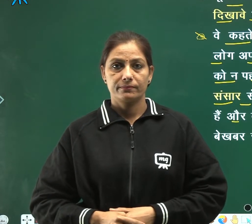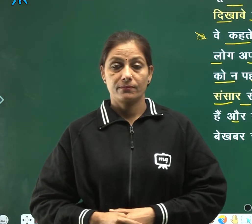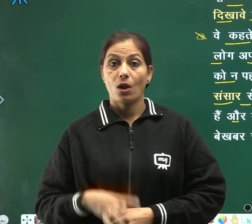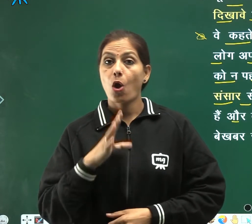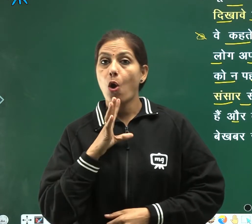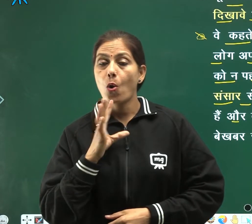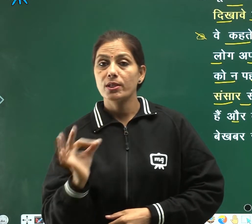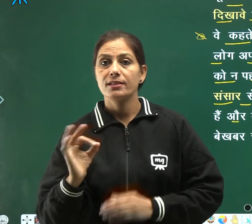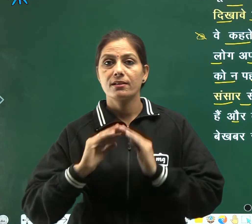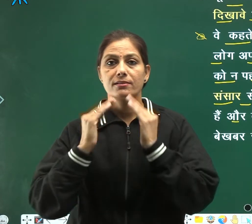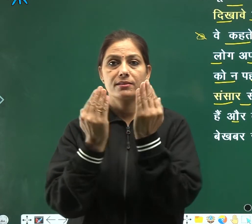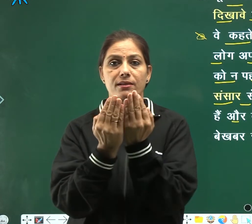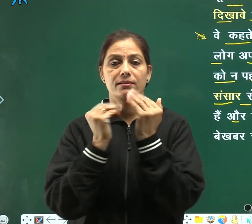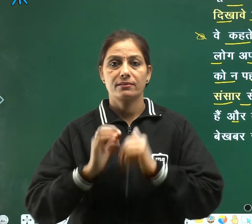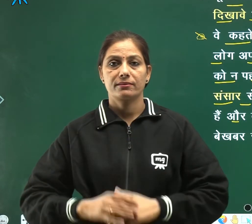वास्तविक संसार से